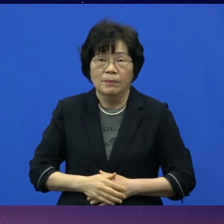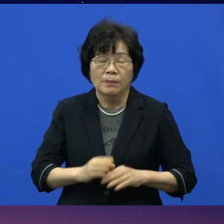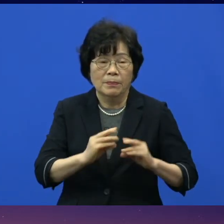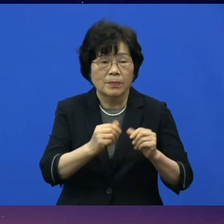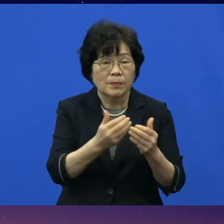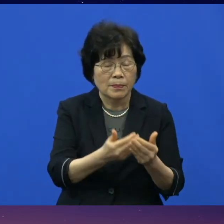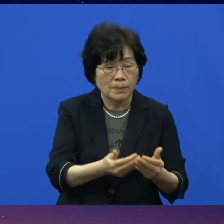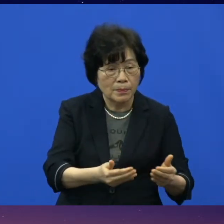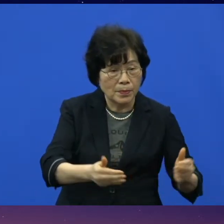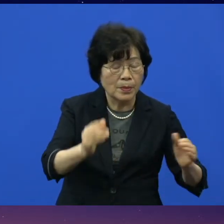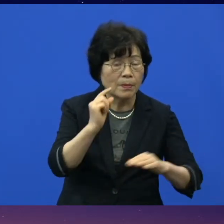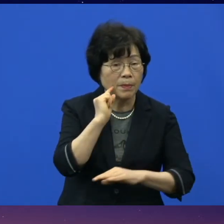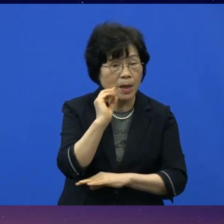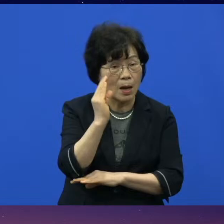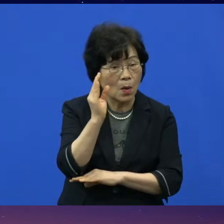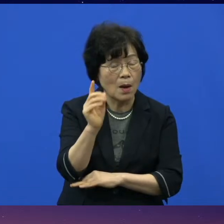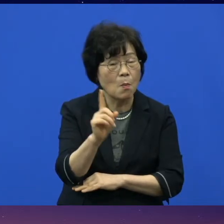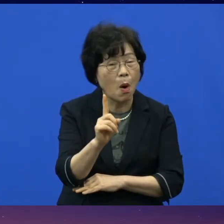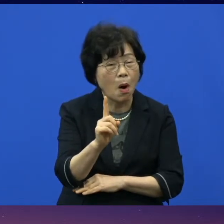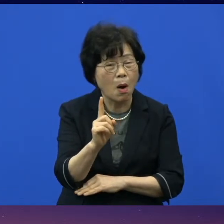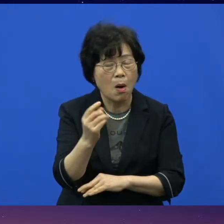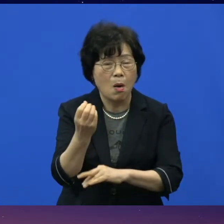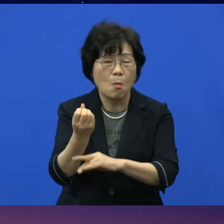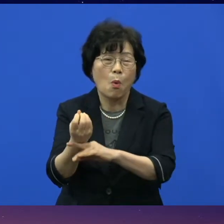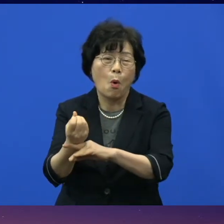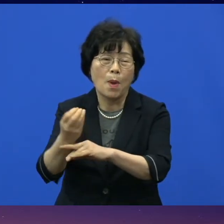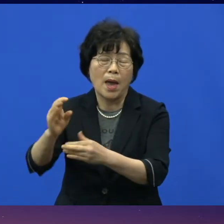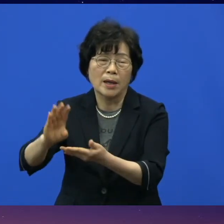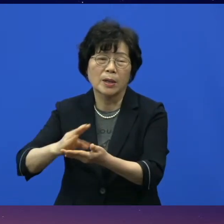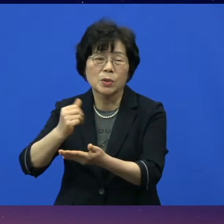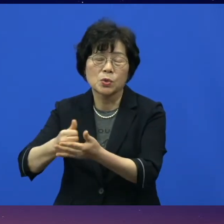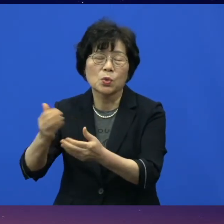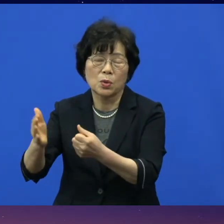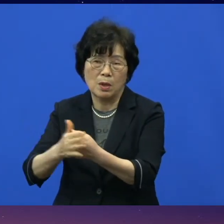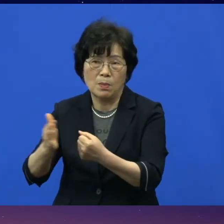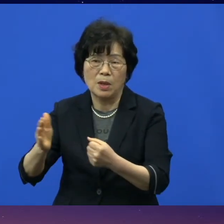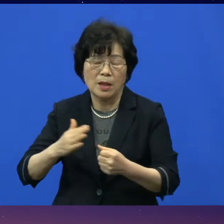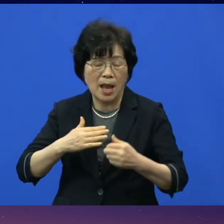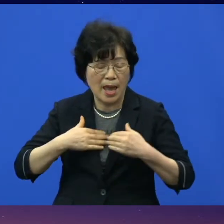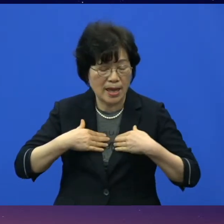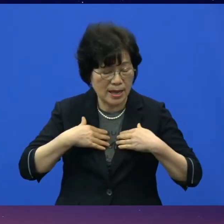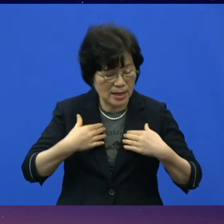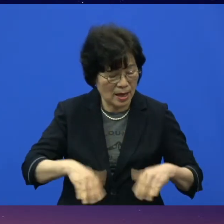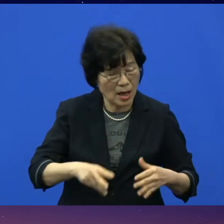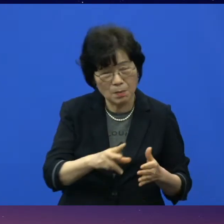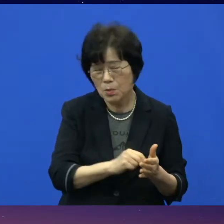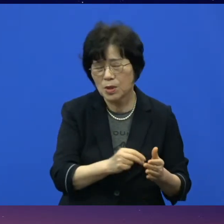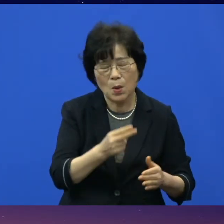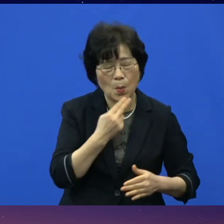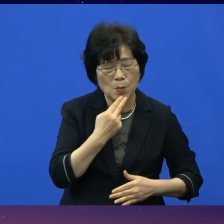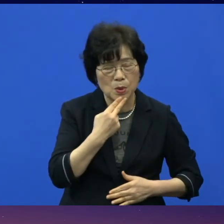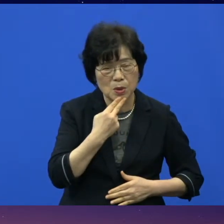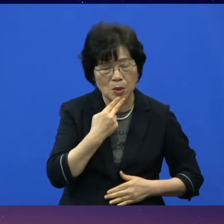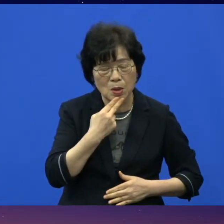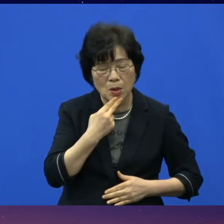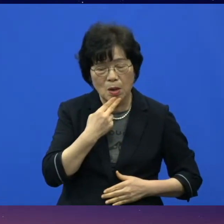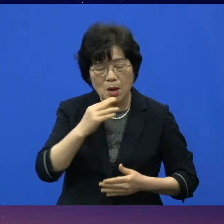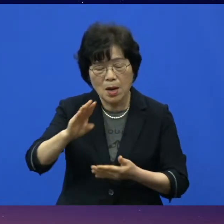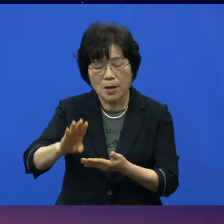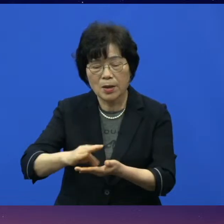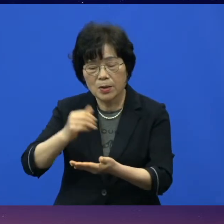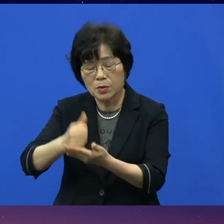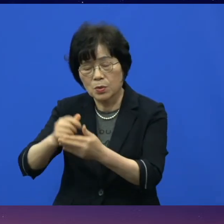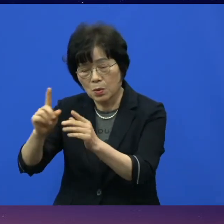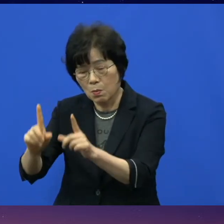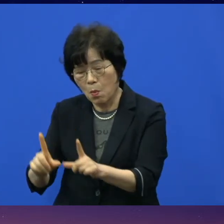질그릇의 영광은 보배 때문이라는 거예요. 그러므로 내가 연약한 게 문제가 되지 않습니다. 보배 대신 예수를 모시고 사는 거